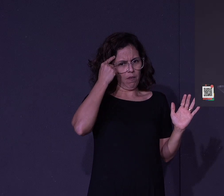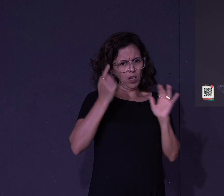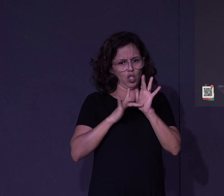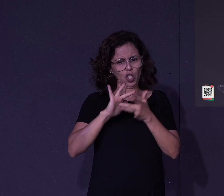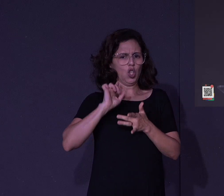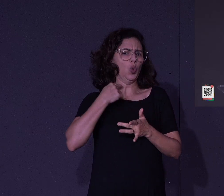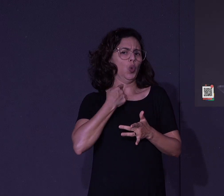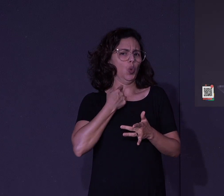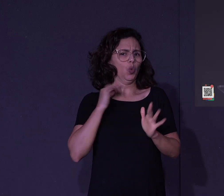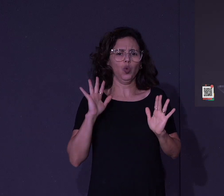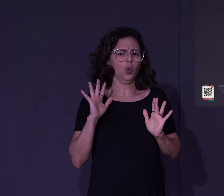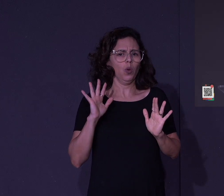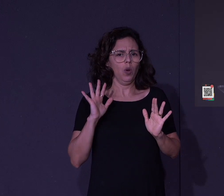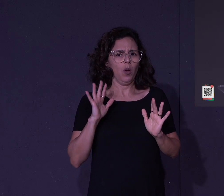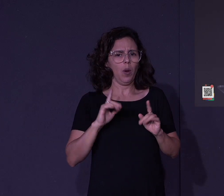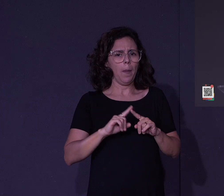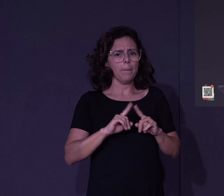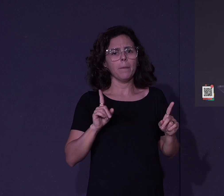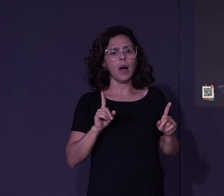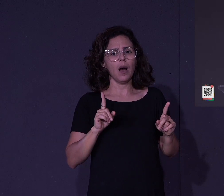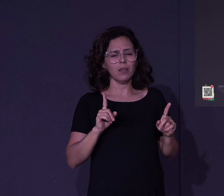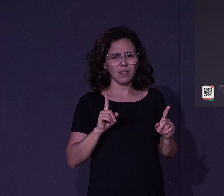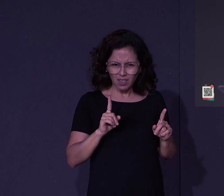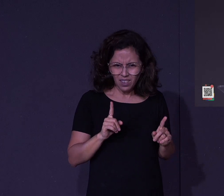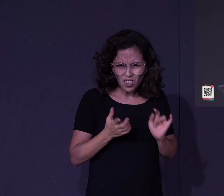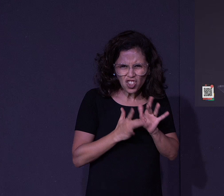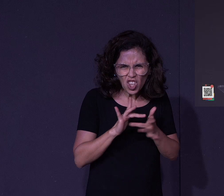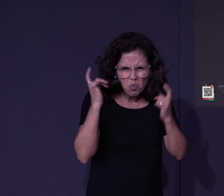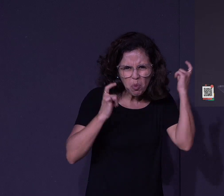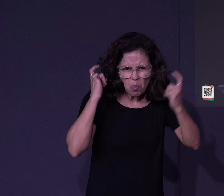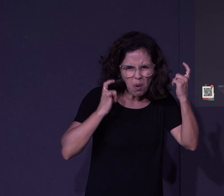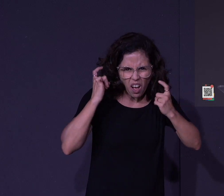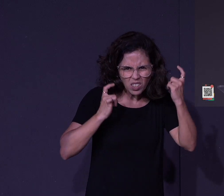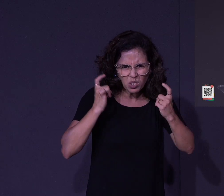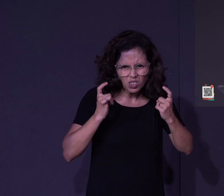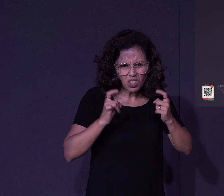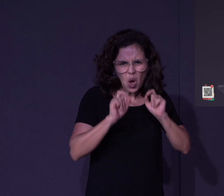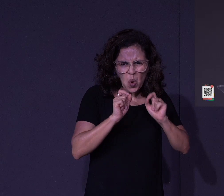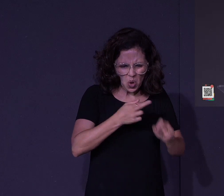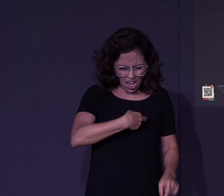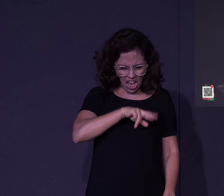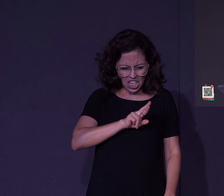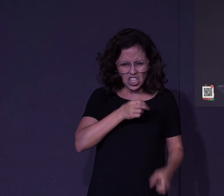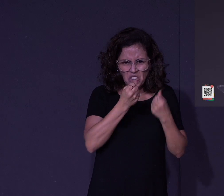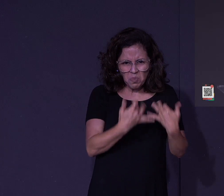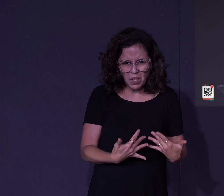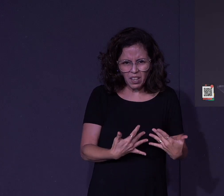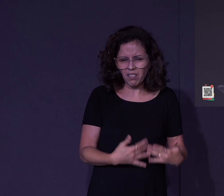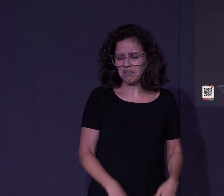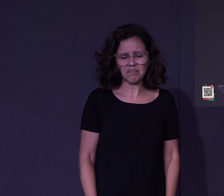Jesus, durante seu ministério nessa terra, nunca esteve preocupado com o que diz as religiões.